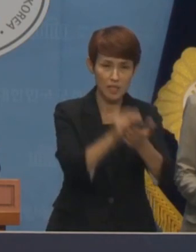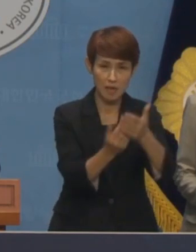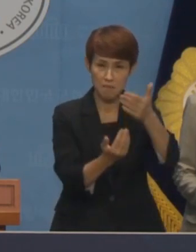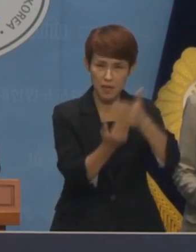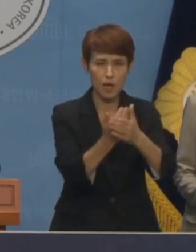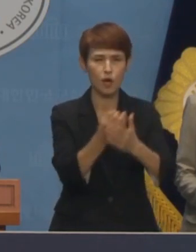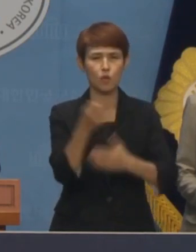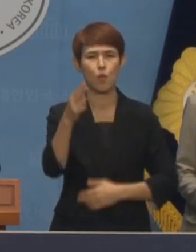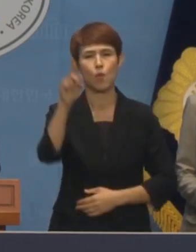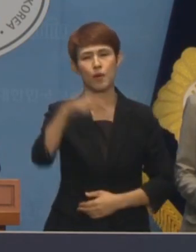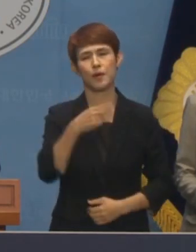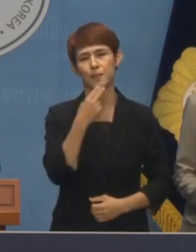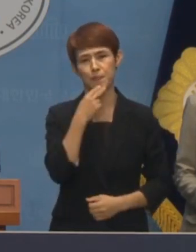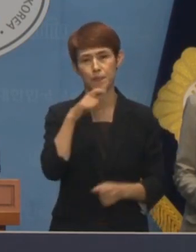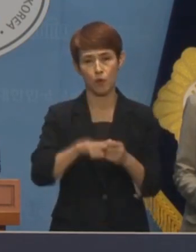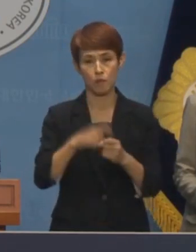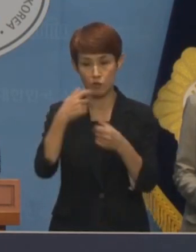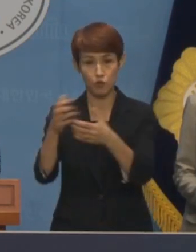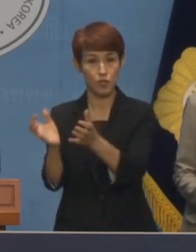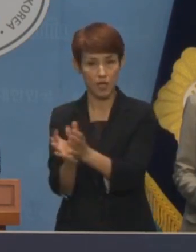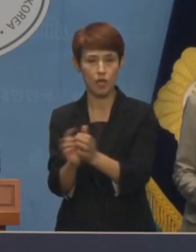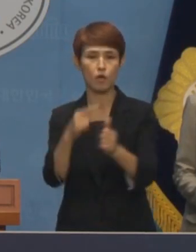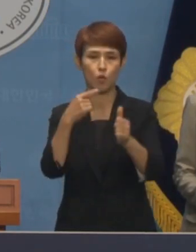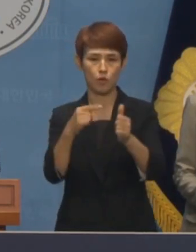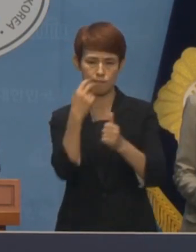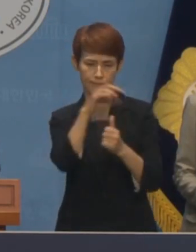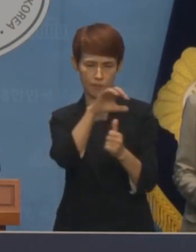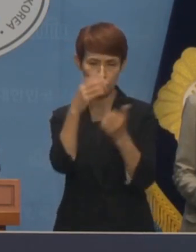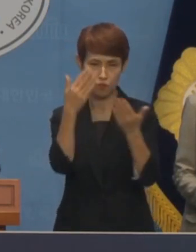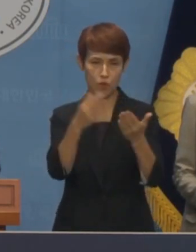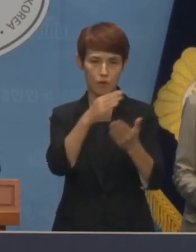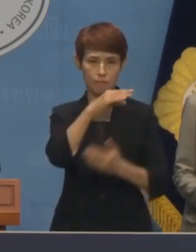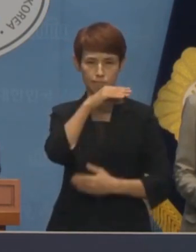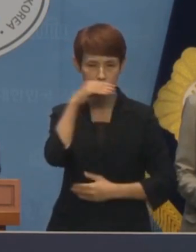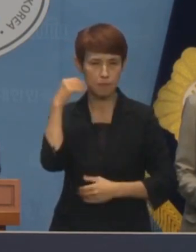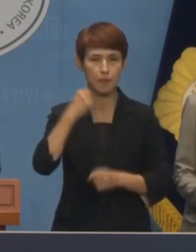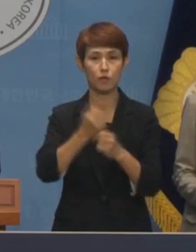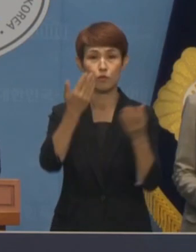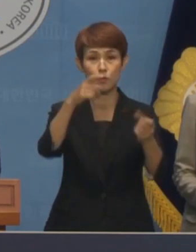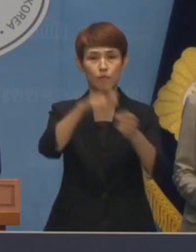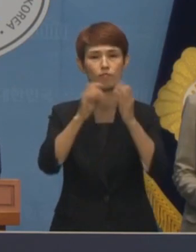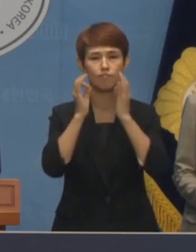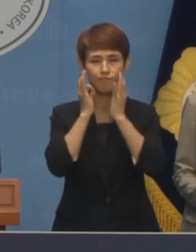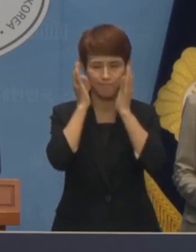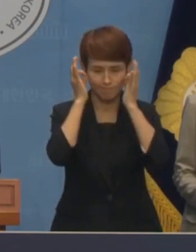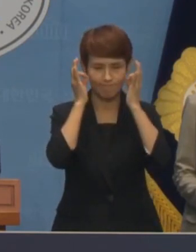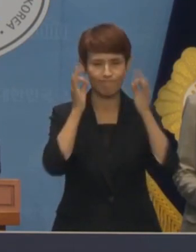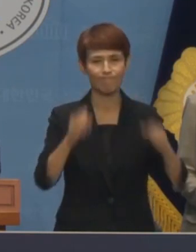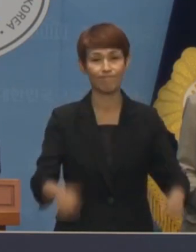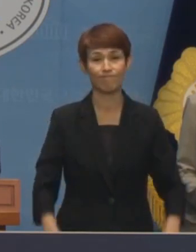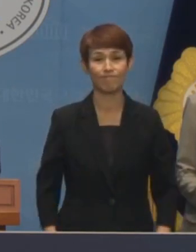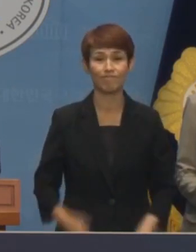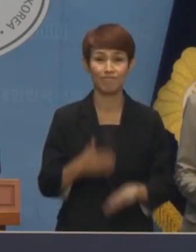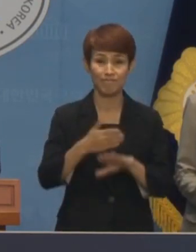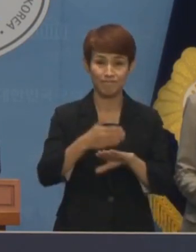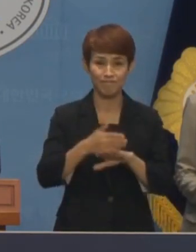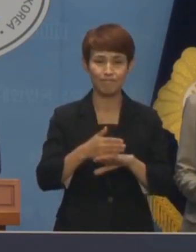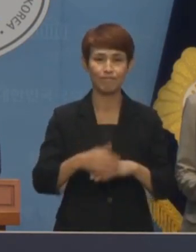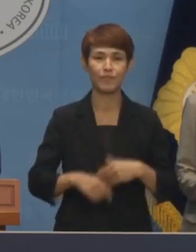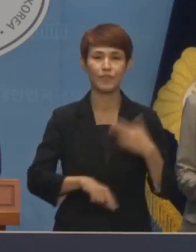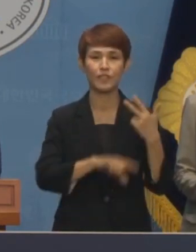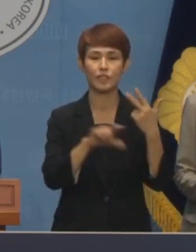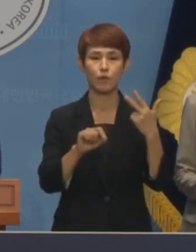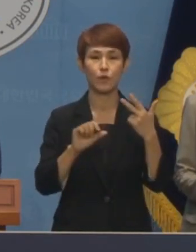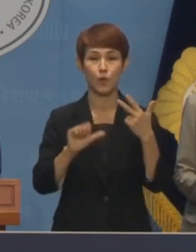반복되지 않도록 더불어민주당이 교육을 지키고 교육을 바로 세우기 위해 최선을 다하겠습니다. 감사합니다. 2024년